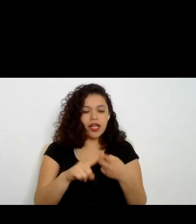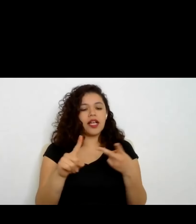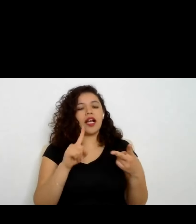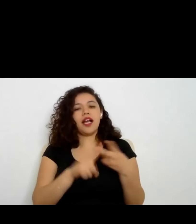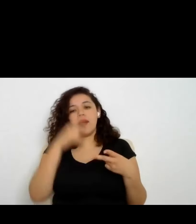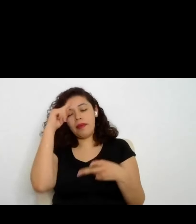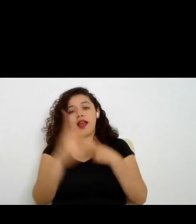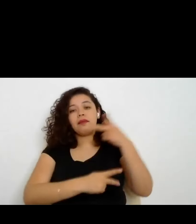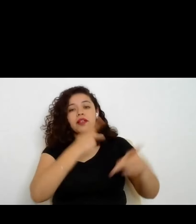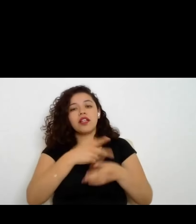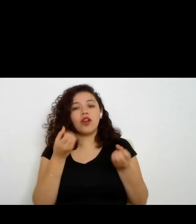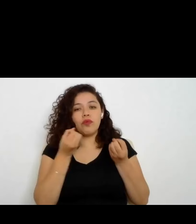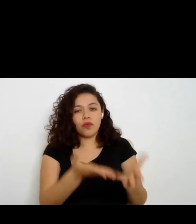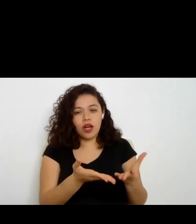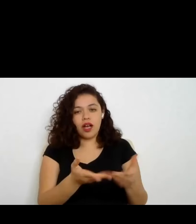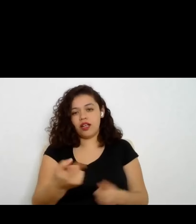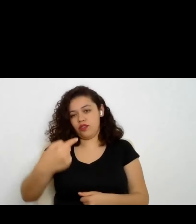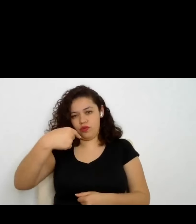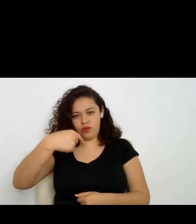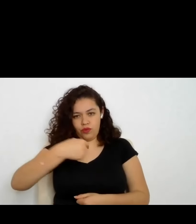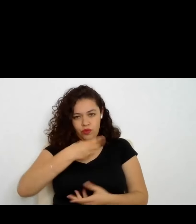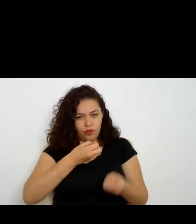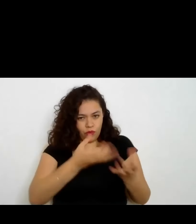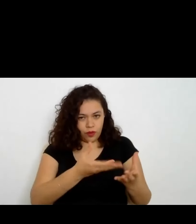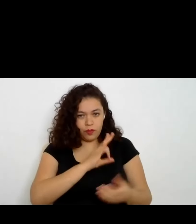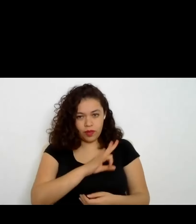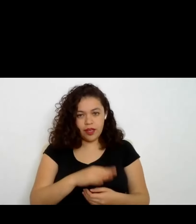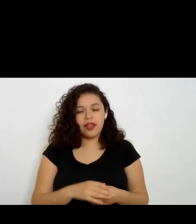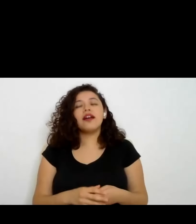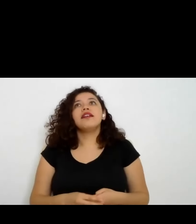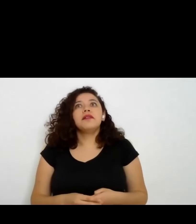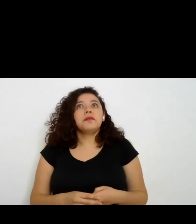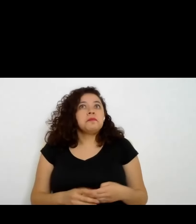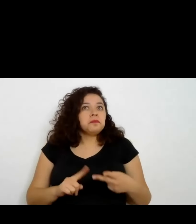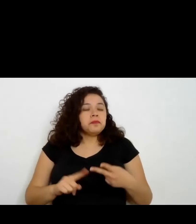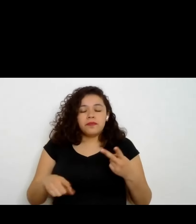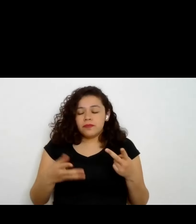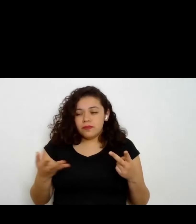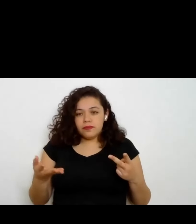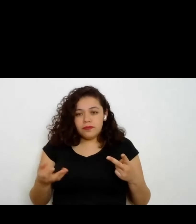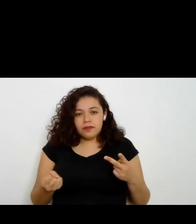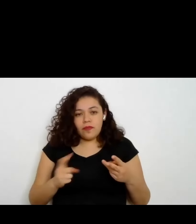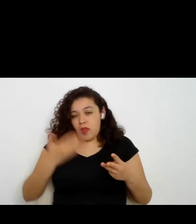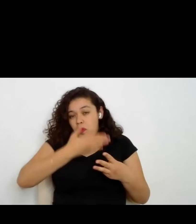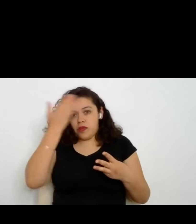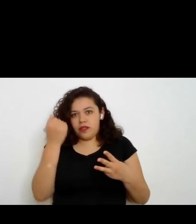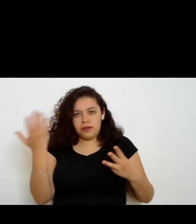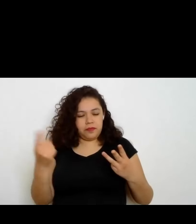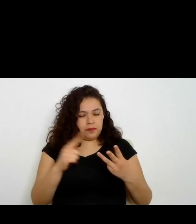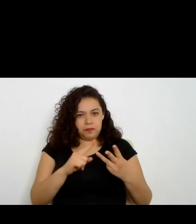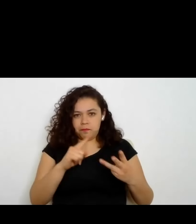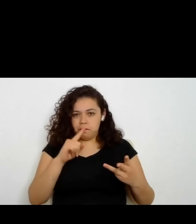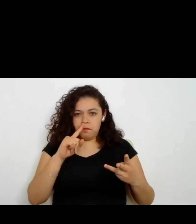las prestaciones que te voy a dar, para que, no sé, tú puedas